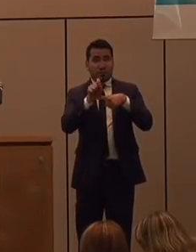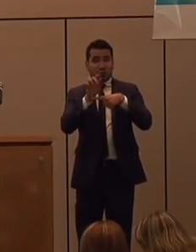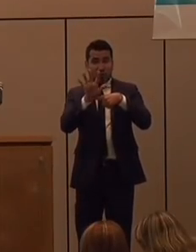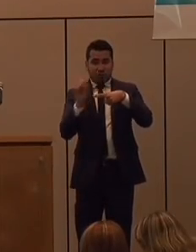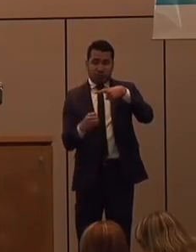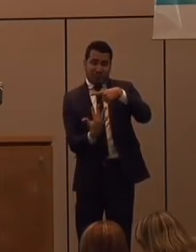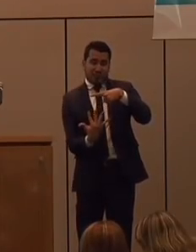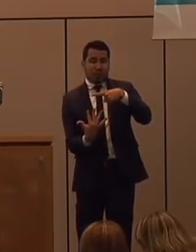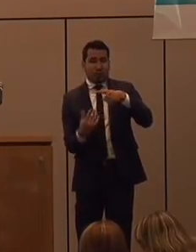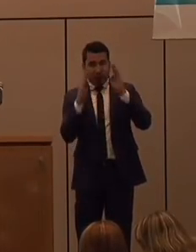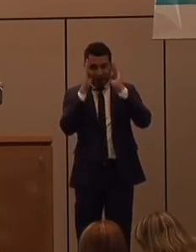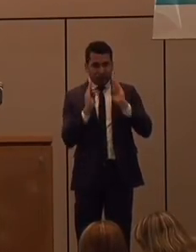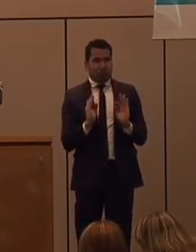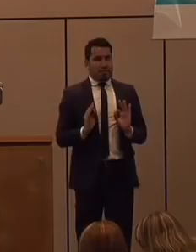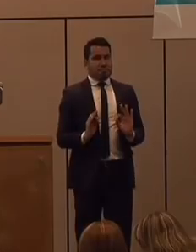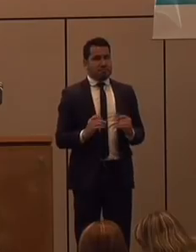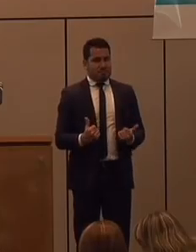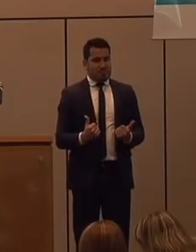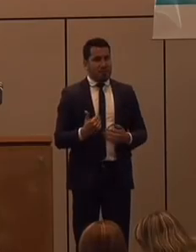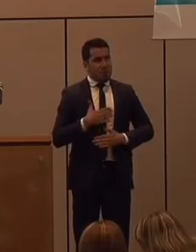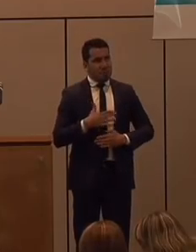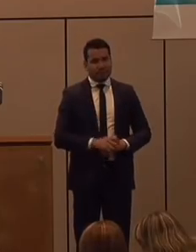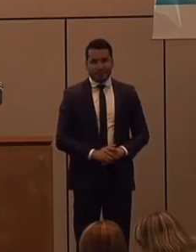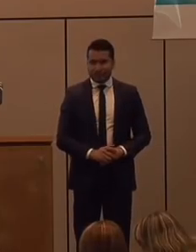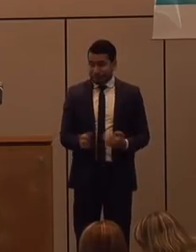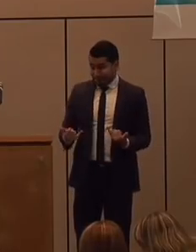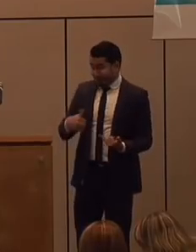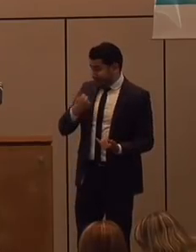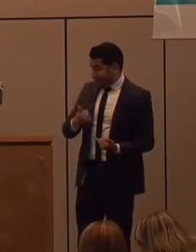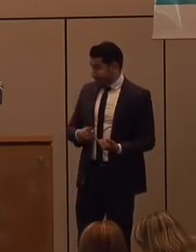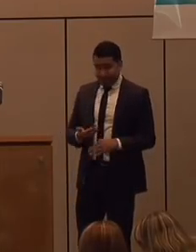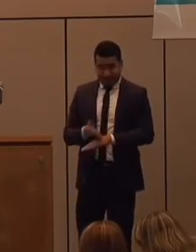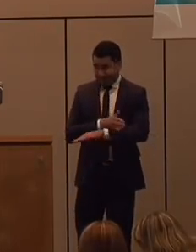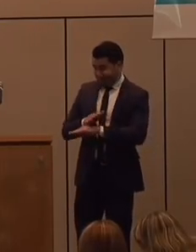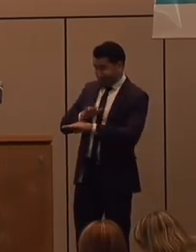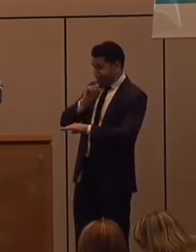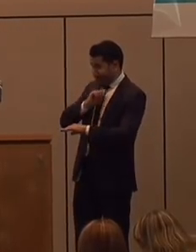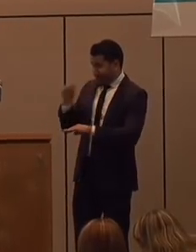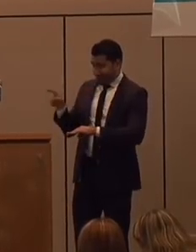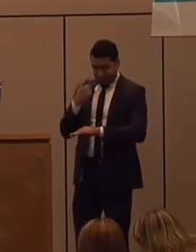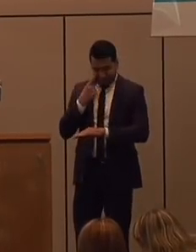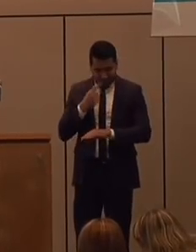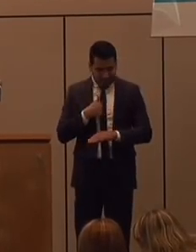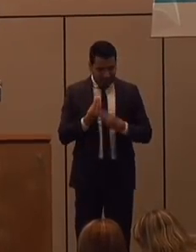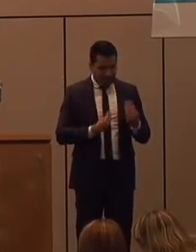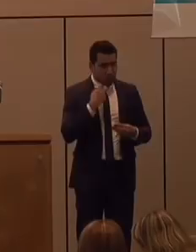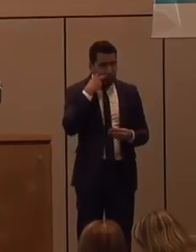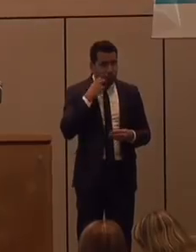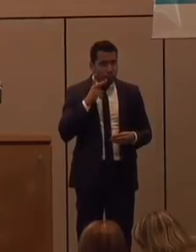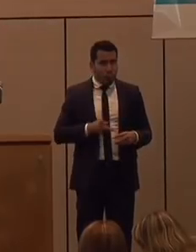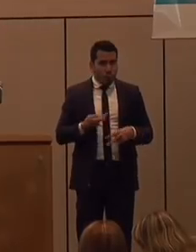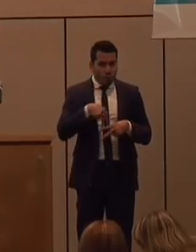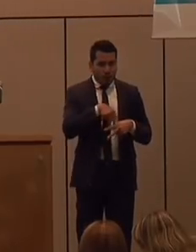atención quiero aprovechar este momento antes de preguntarle que estamos haciendo en capital humano para decir